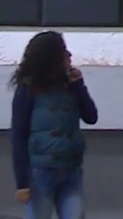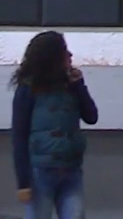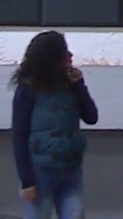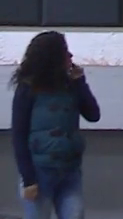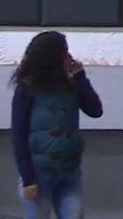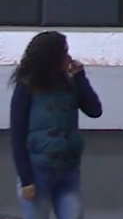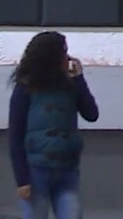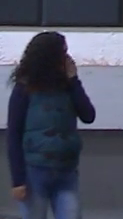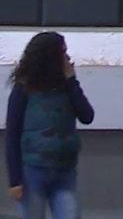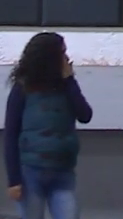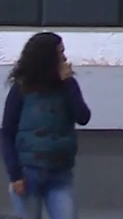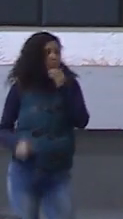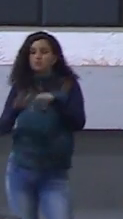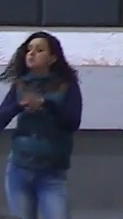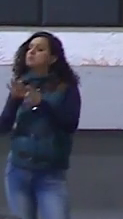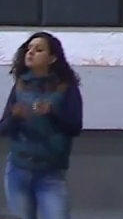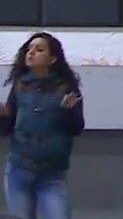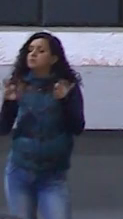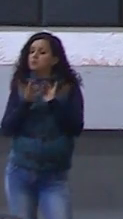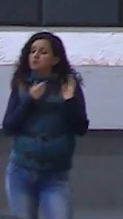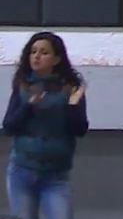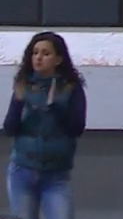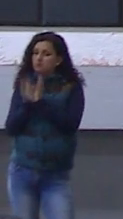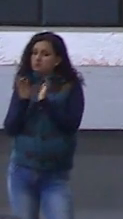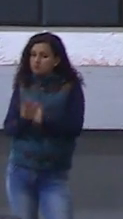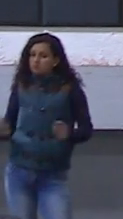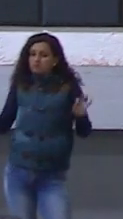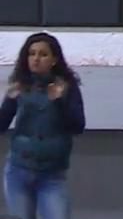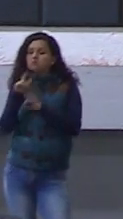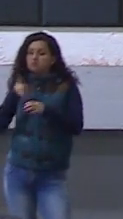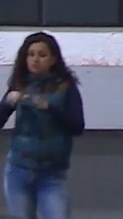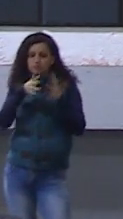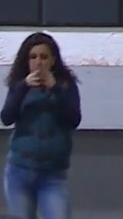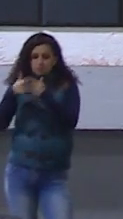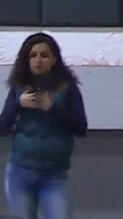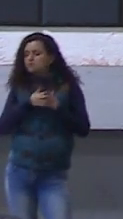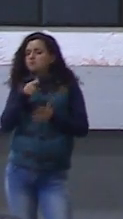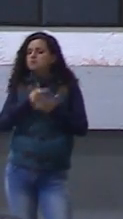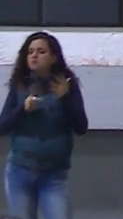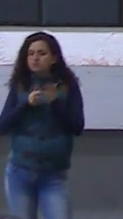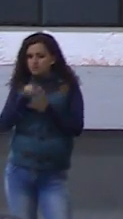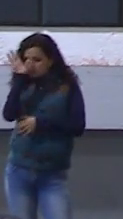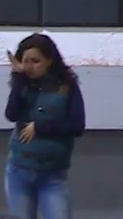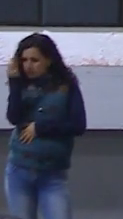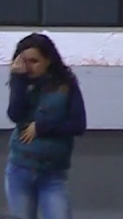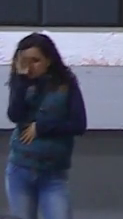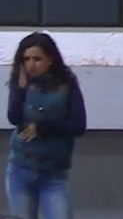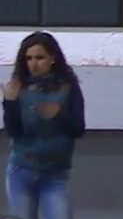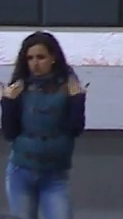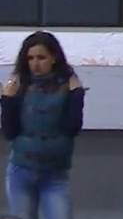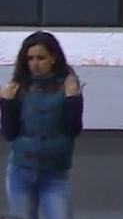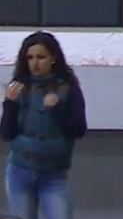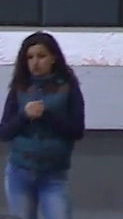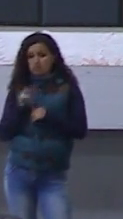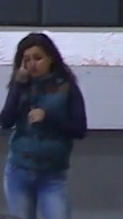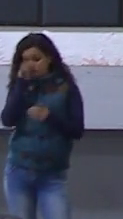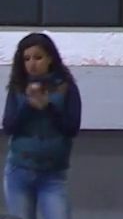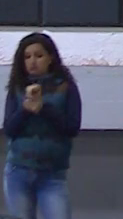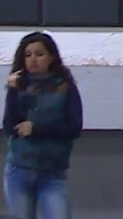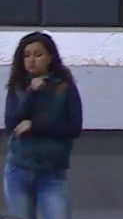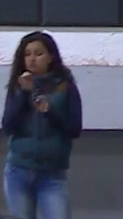algo que es importante en el plan de estudio es que sistematizamos la disciplina de la educación física yo creo que eso es muy